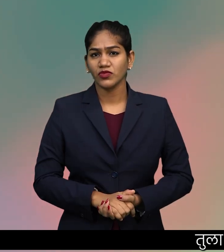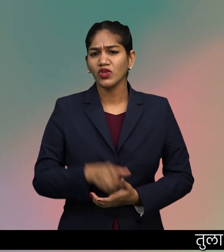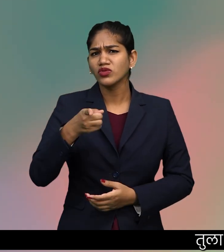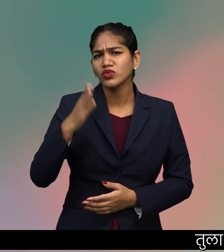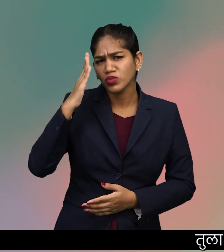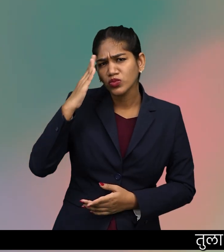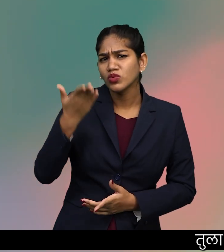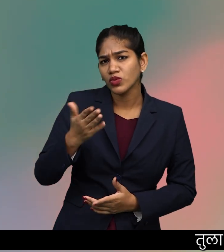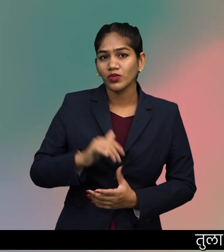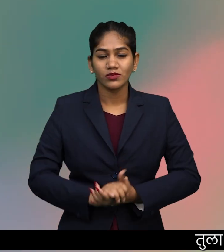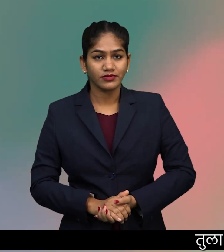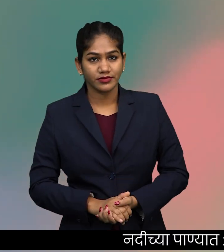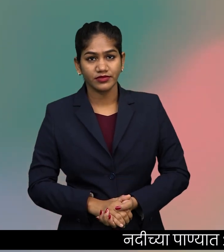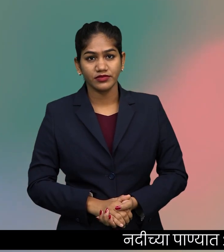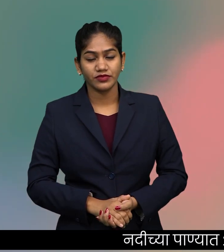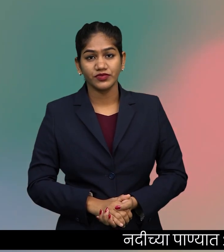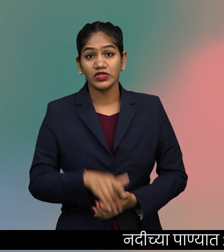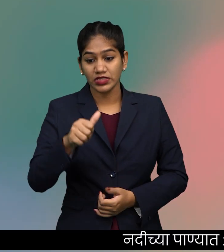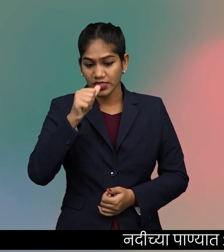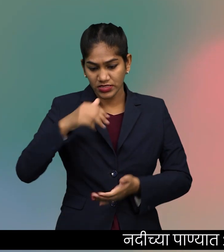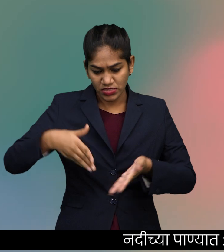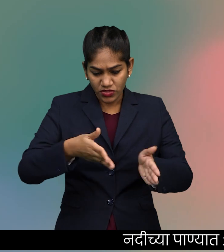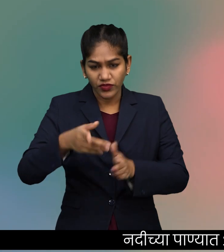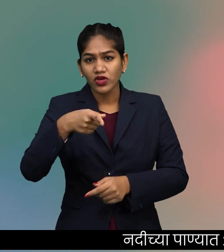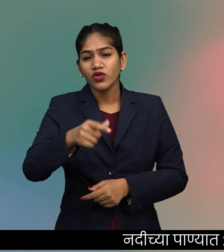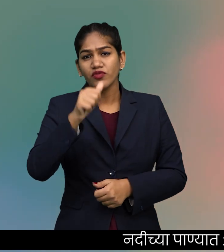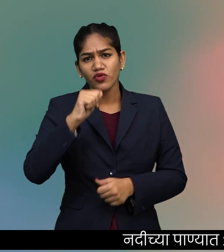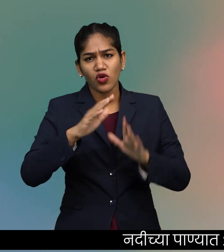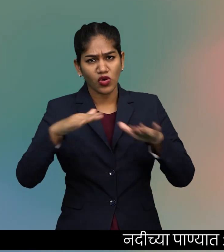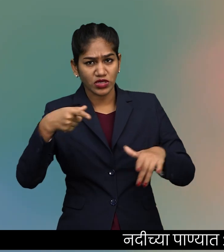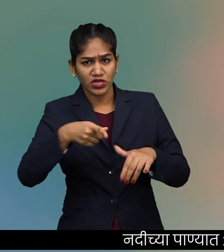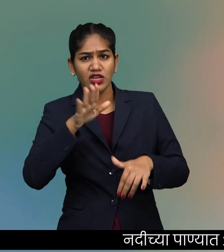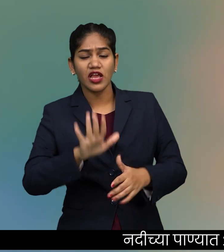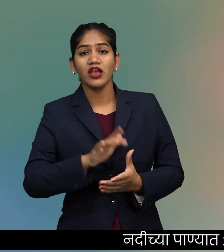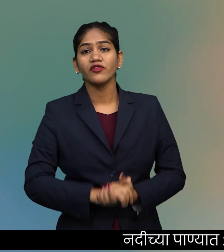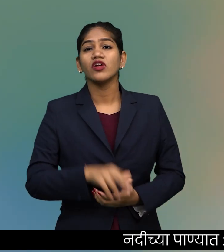तुम्हाला माहिती आहे का, नदीच्या पाण्यात 2% सोडियम क्लोराईड असते.